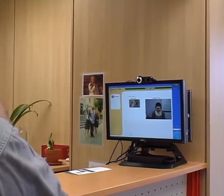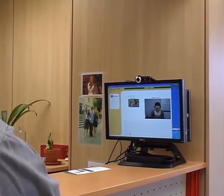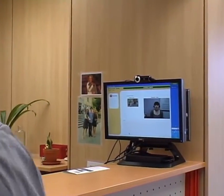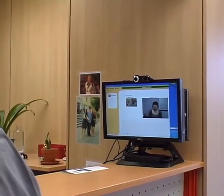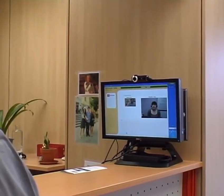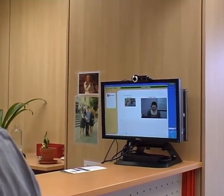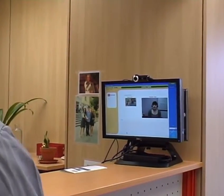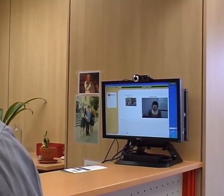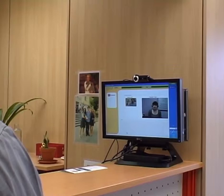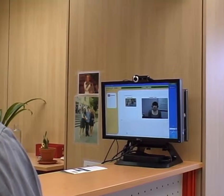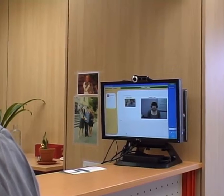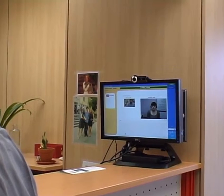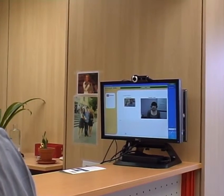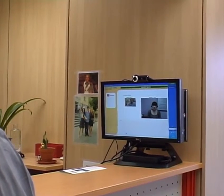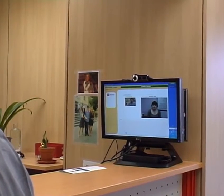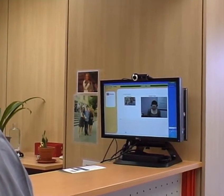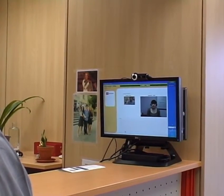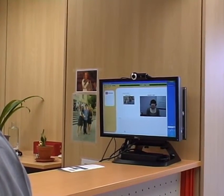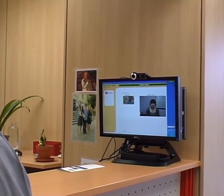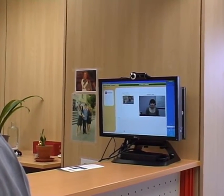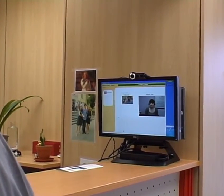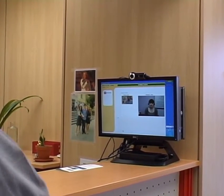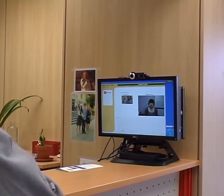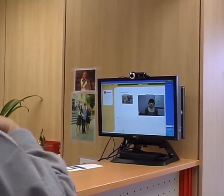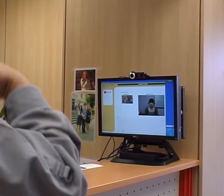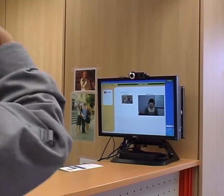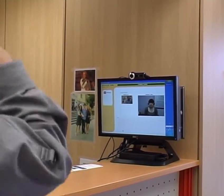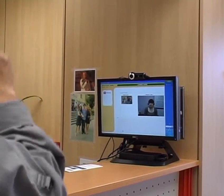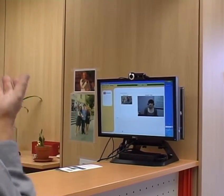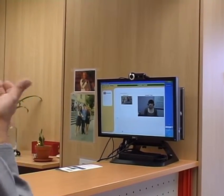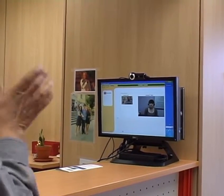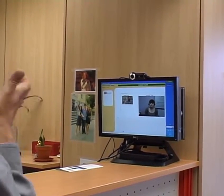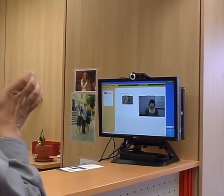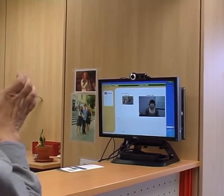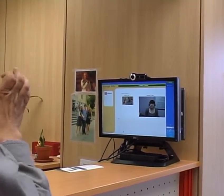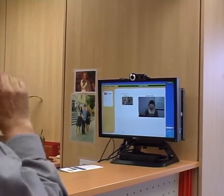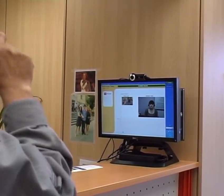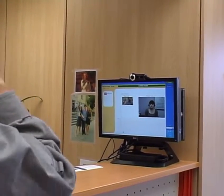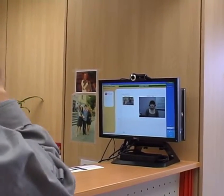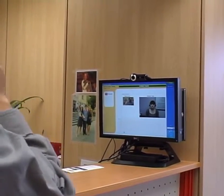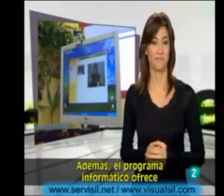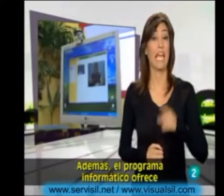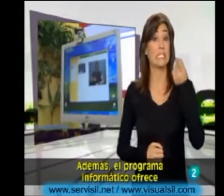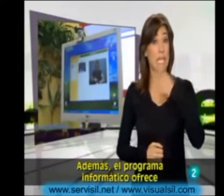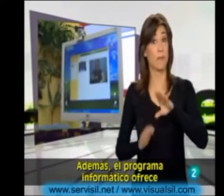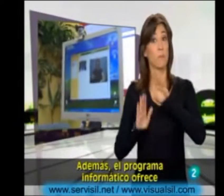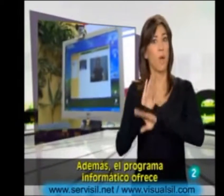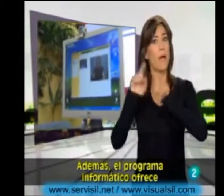se apoya además en la posibilidad de texto escrito a través de un chat. Además, el programa